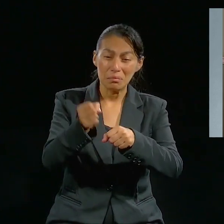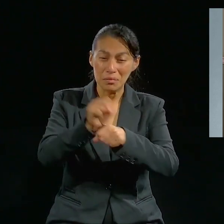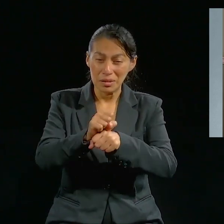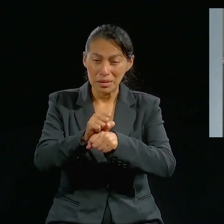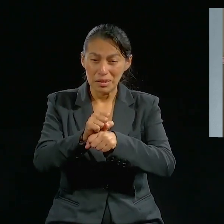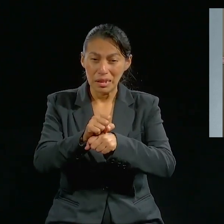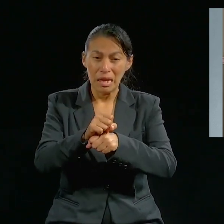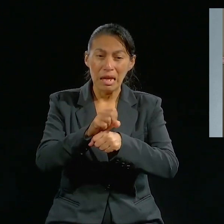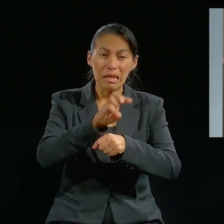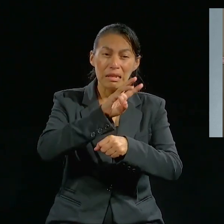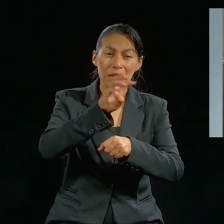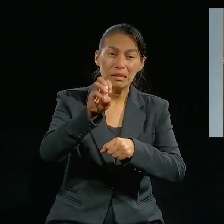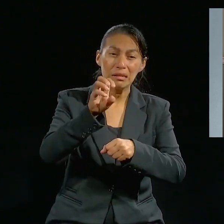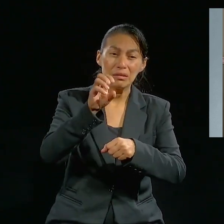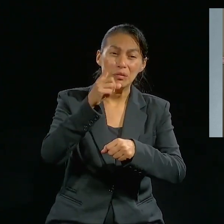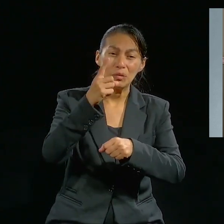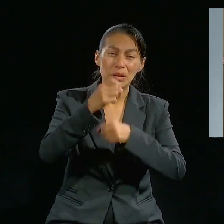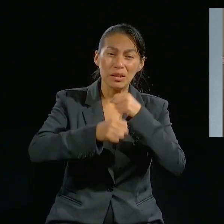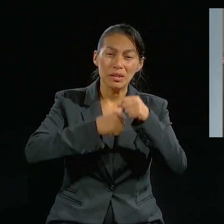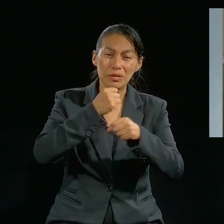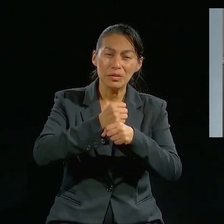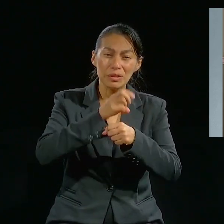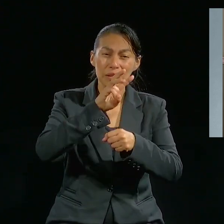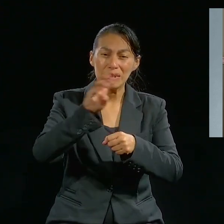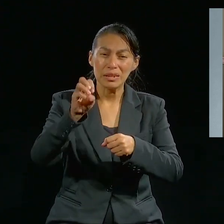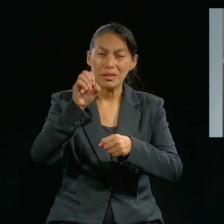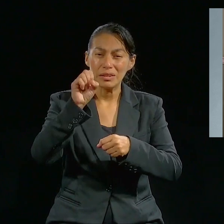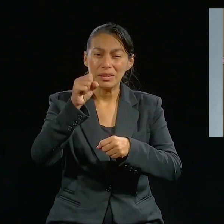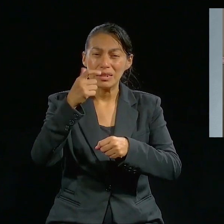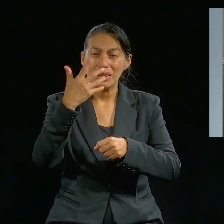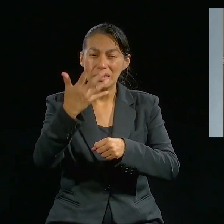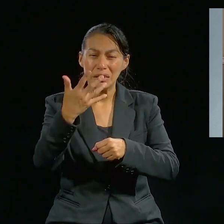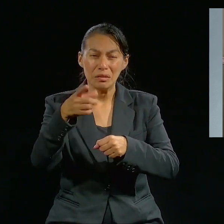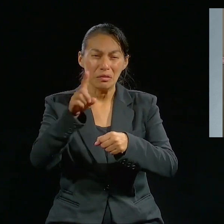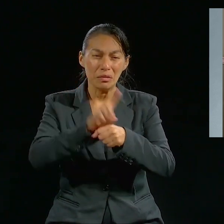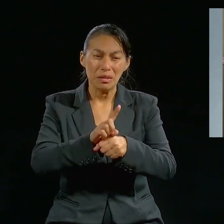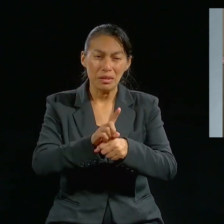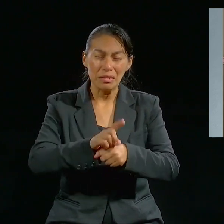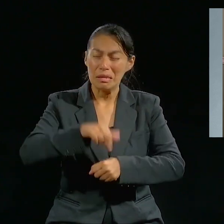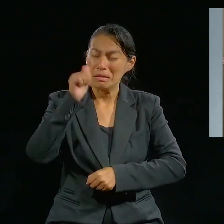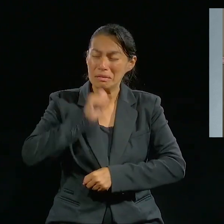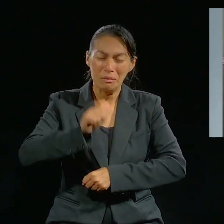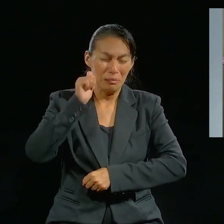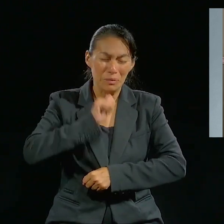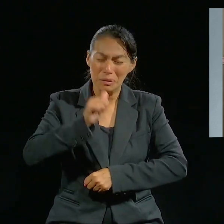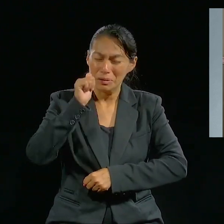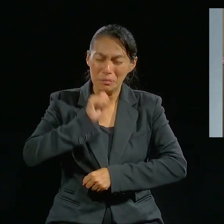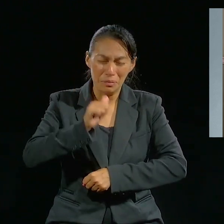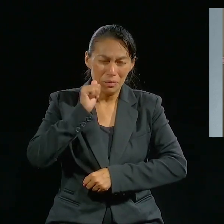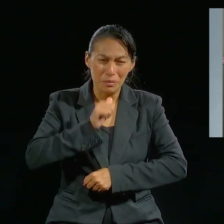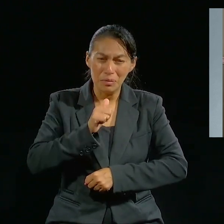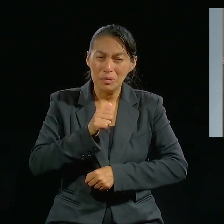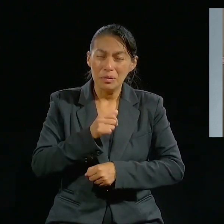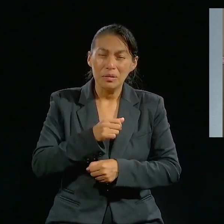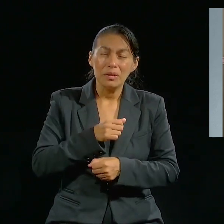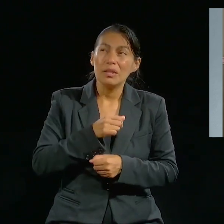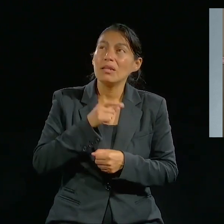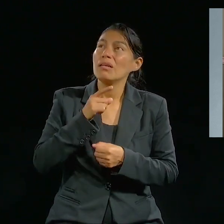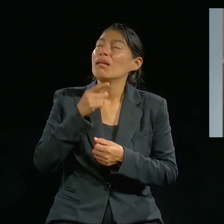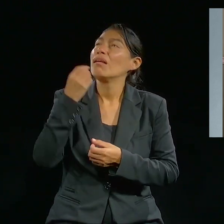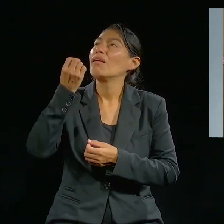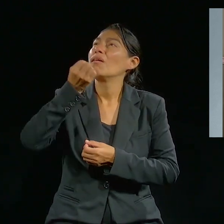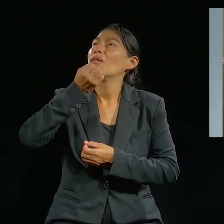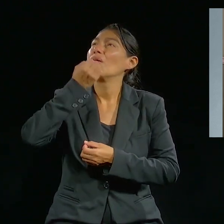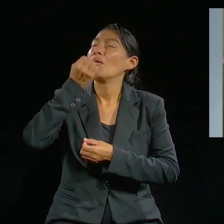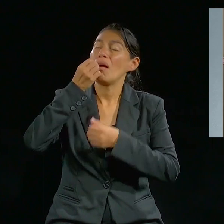días al año, todo el tiempo, solo a una distancia de una oración de ti.